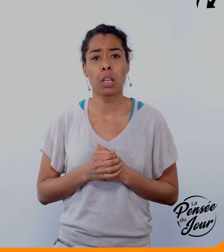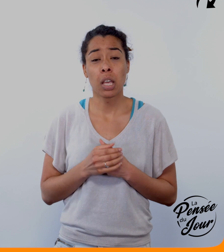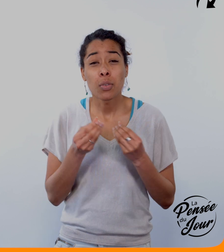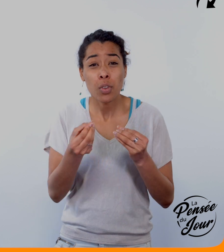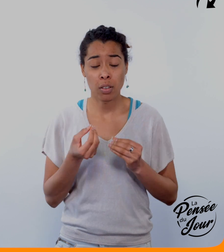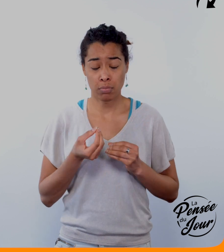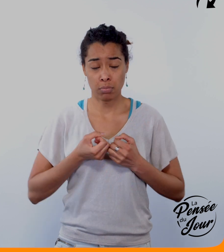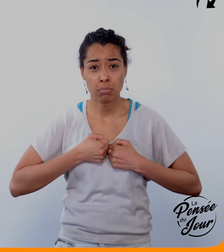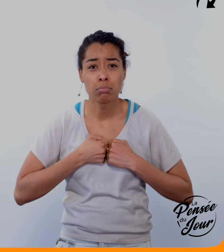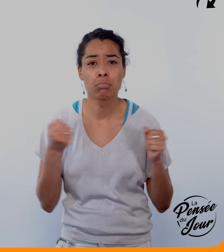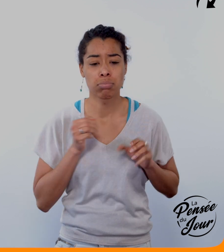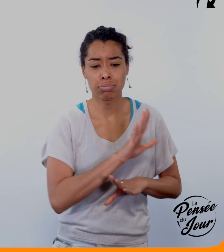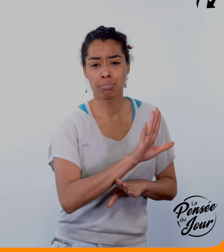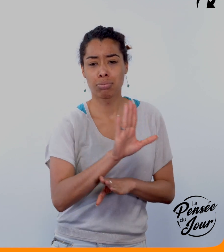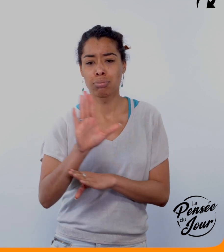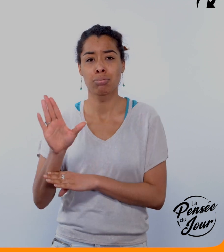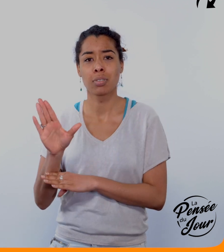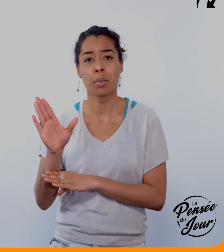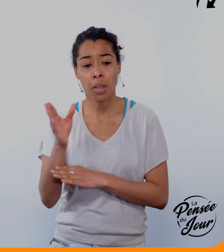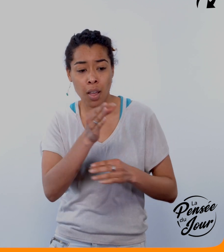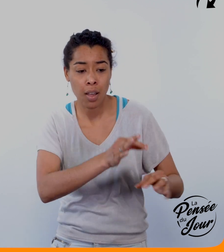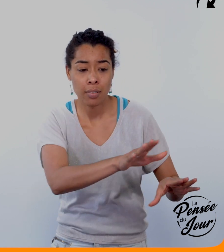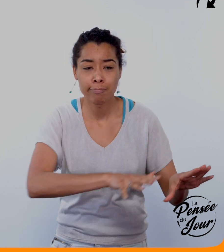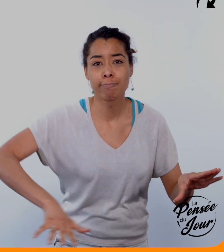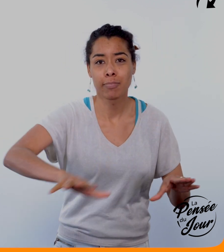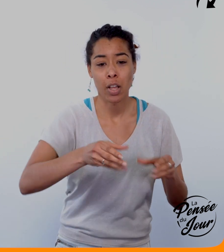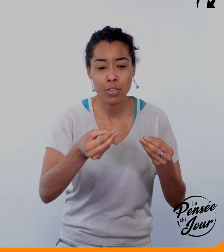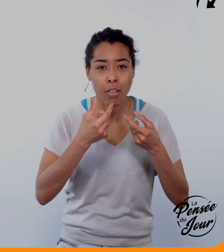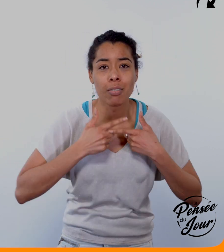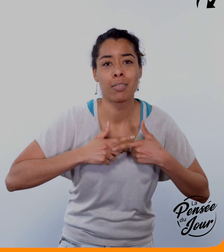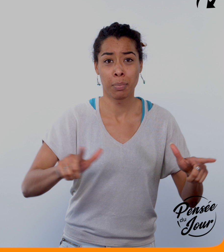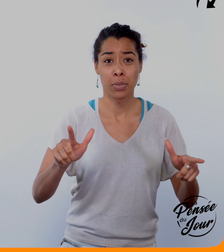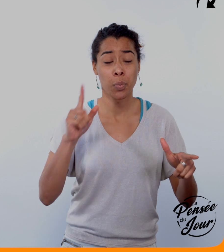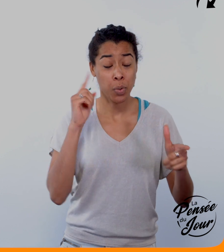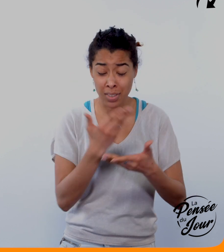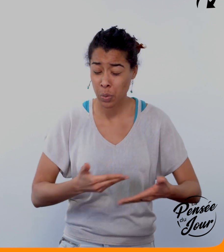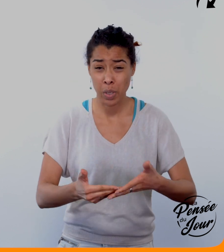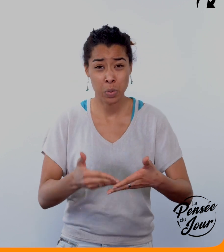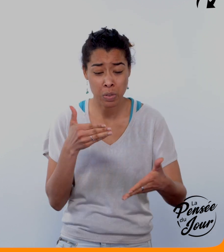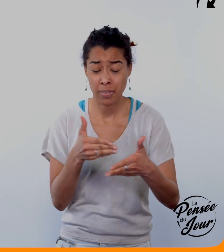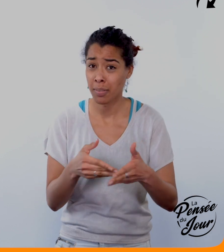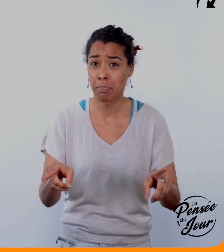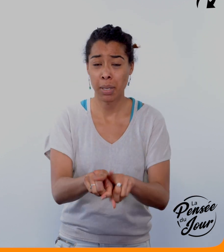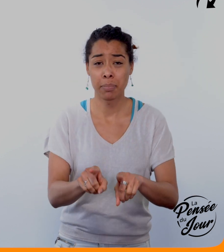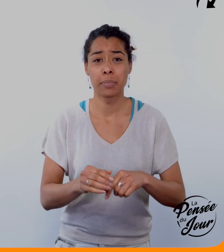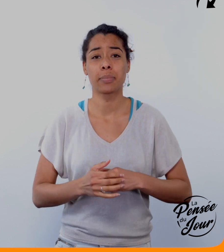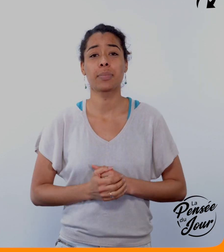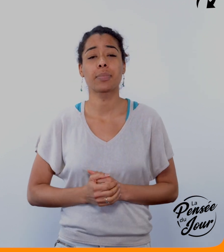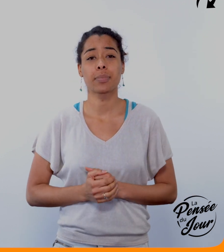un témoignage pour la délivrance de tous ceux qui passent par ces mêmes difficultés autour de vous. Vous êtes aussi